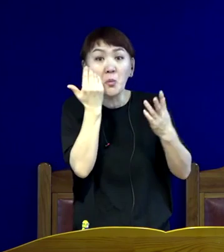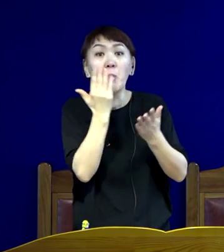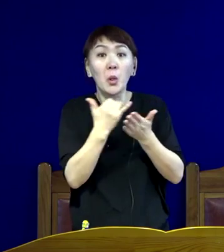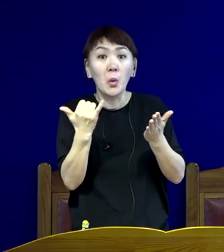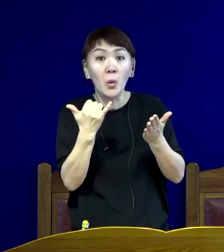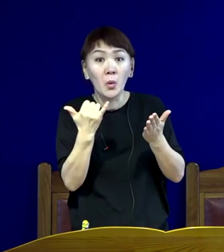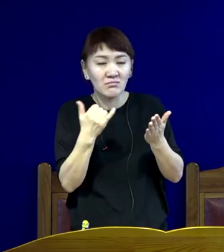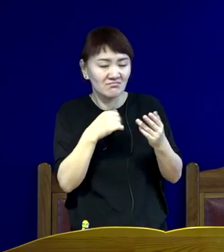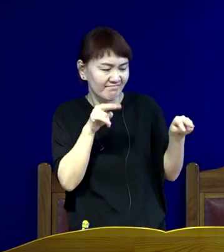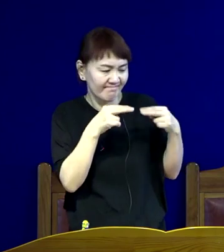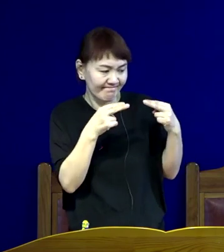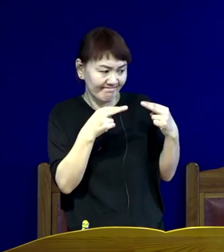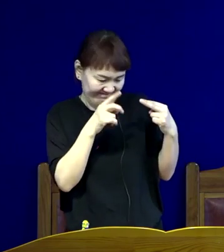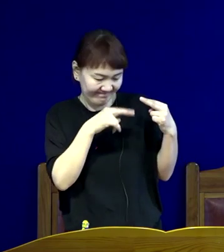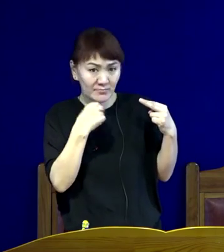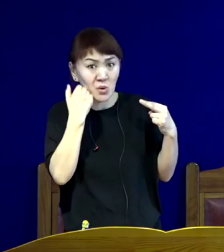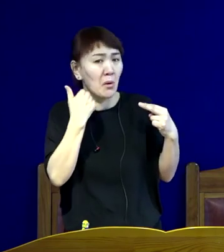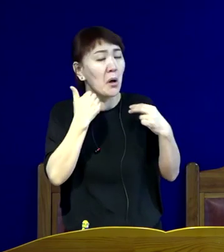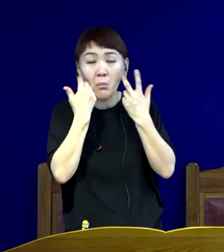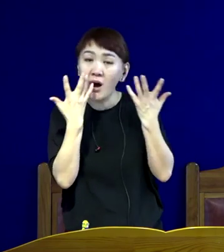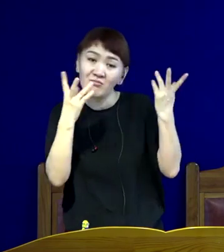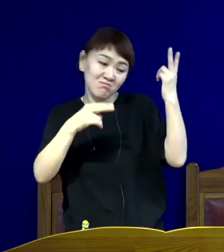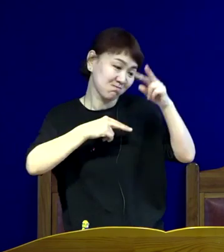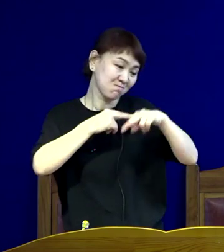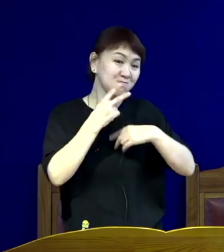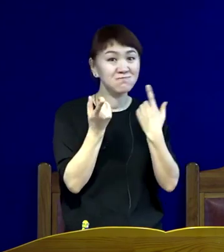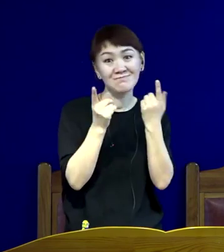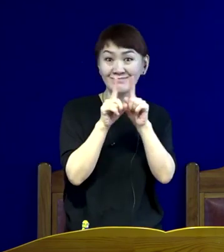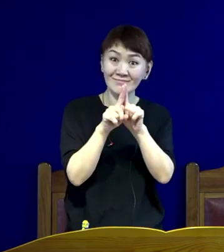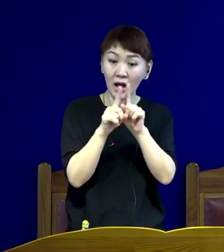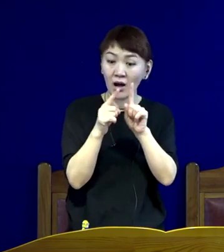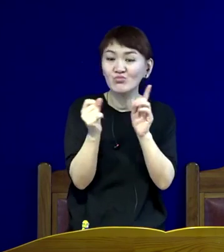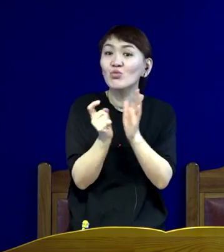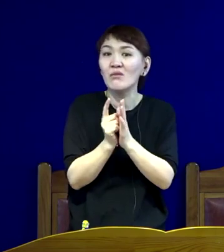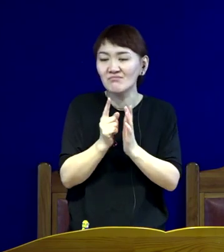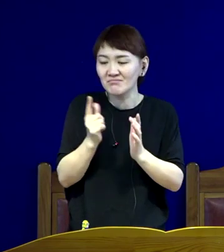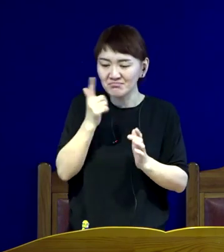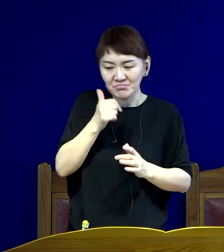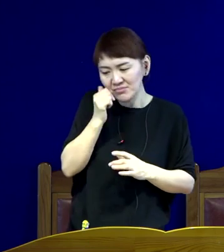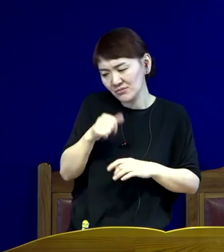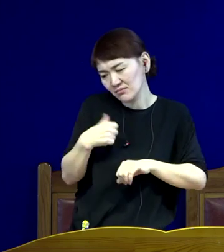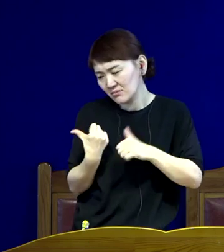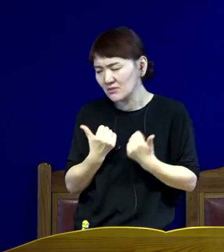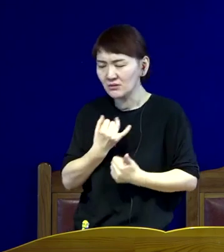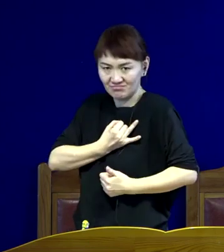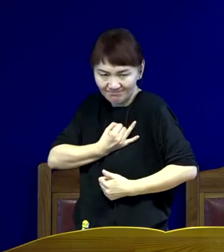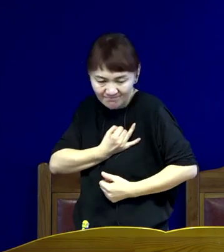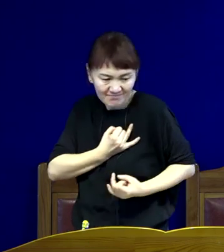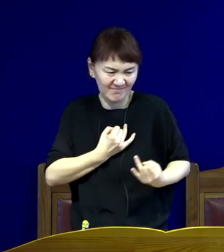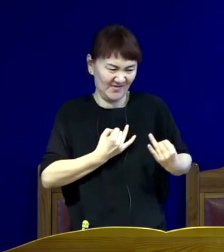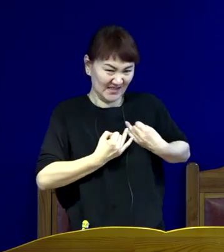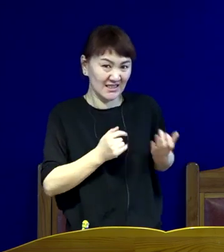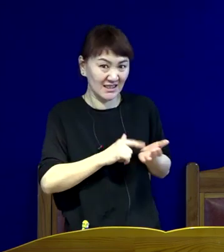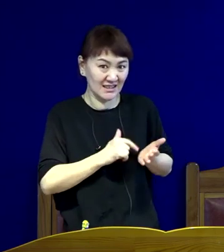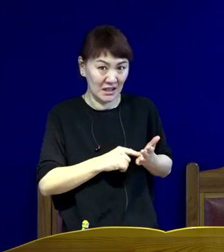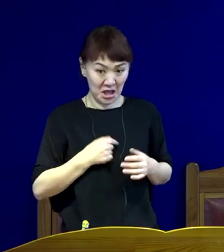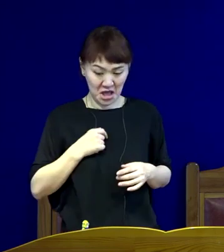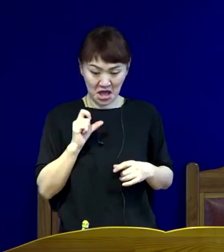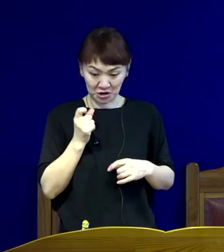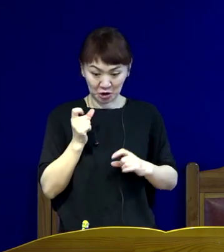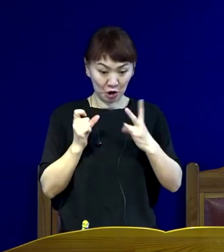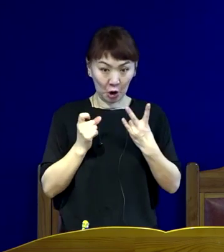ярддаг байдаг. Эхнэр нөхрийн хооронд ийм учраас итгэлцэл маш чухлаа. Тэгэхээр эхнэр нөхрийн хооронд нууц байх байх хэрэгтэй.